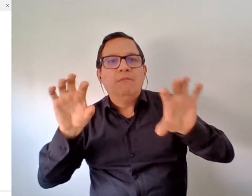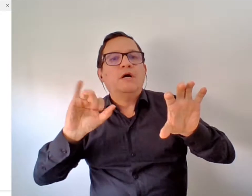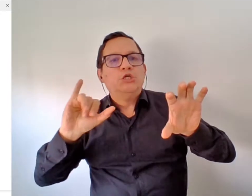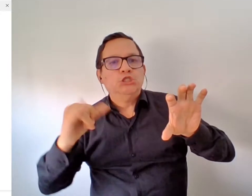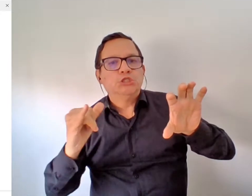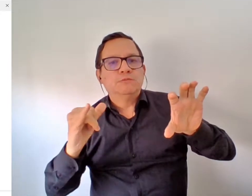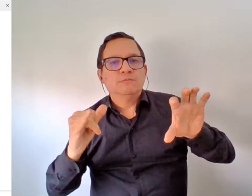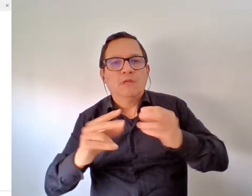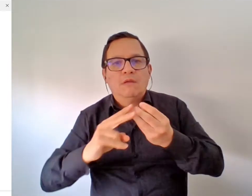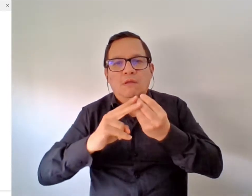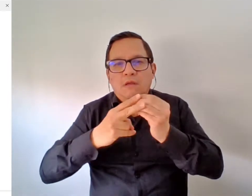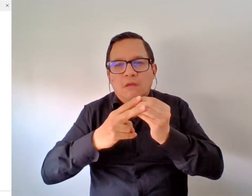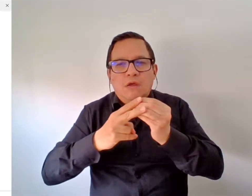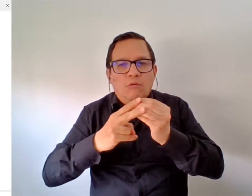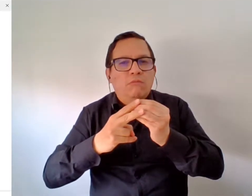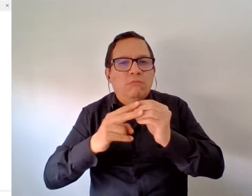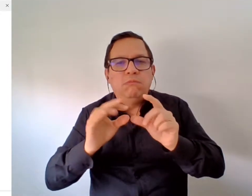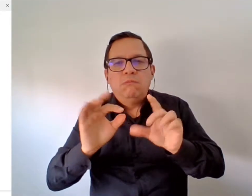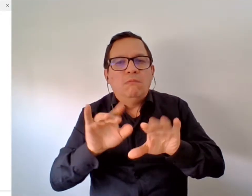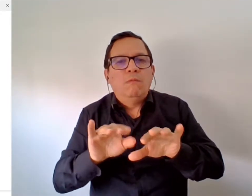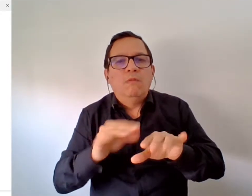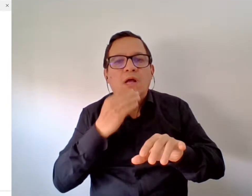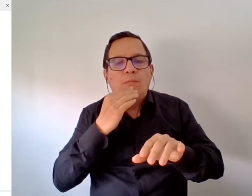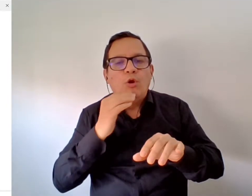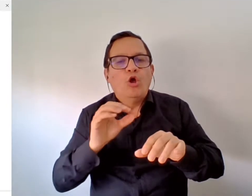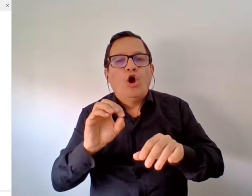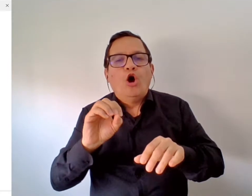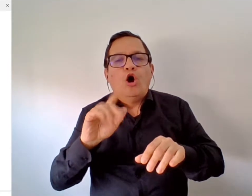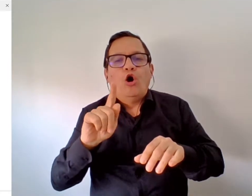Herramientas informáticas, OpenOffice